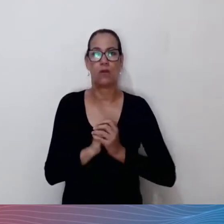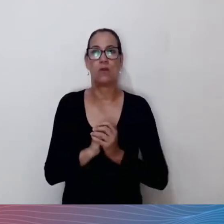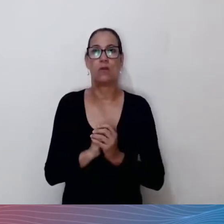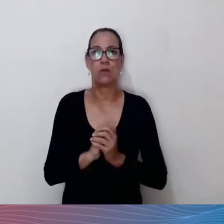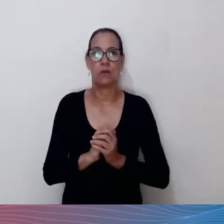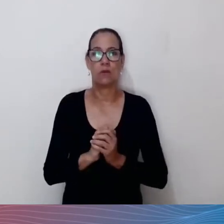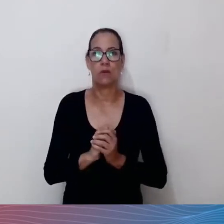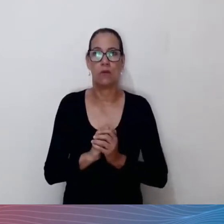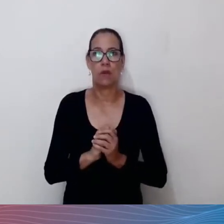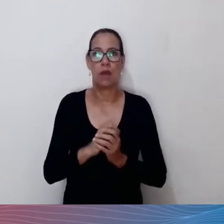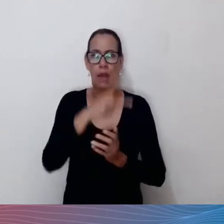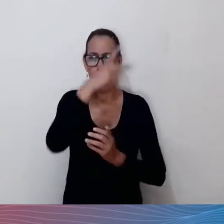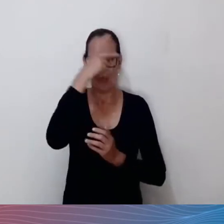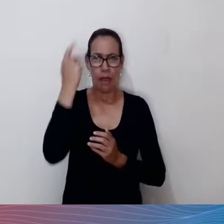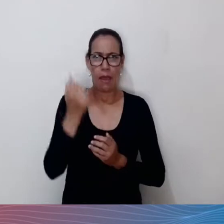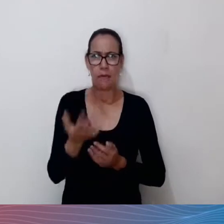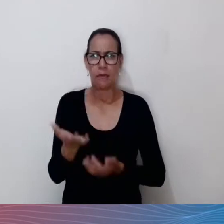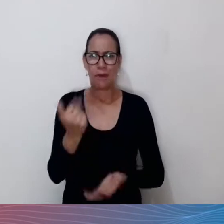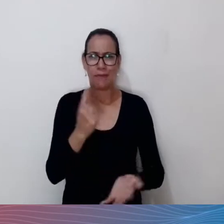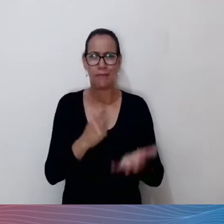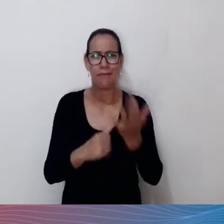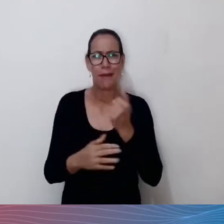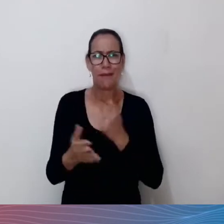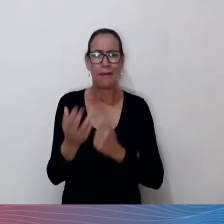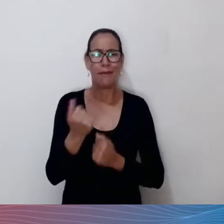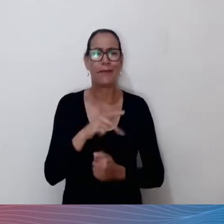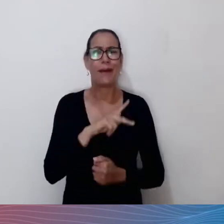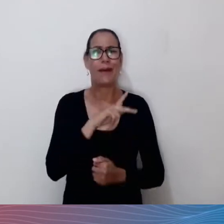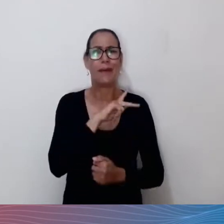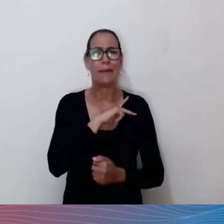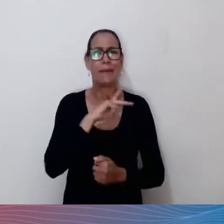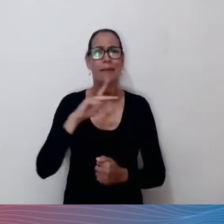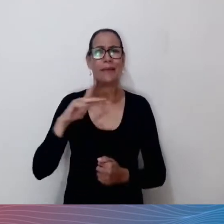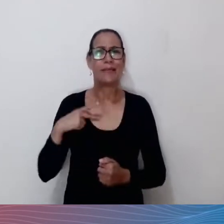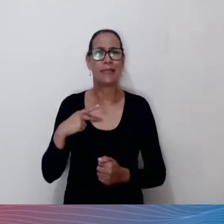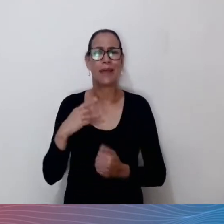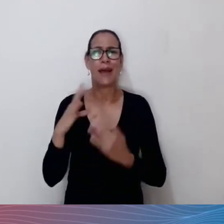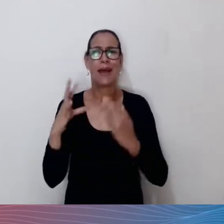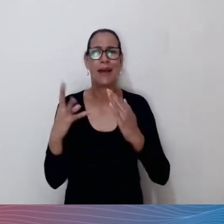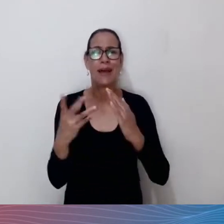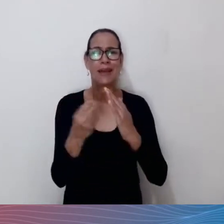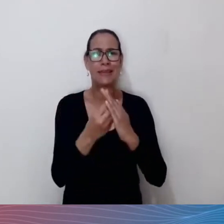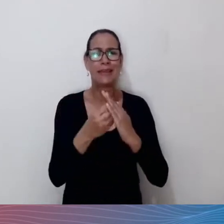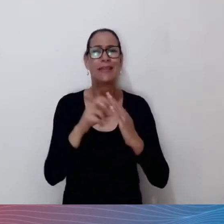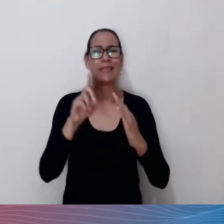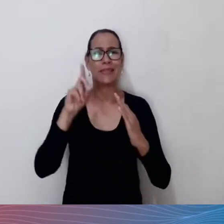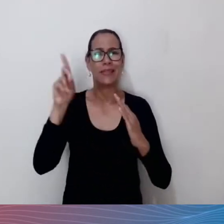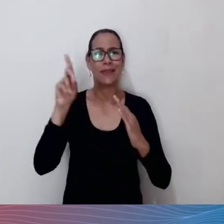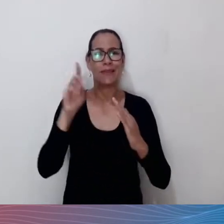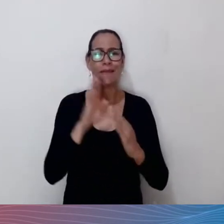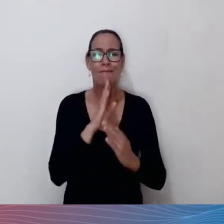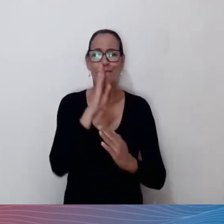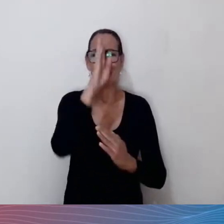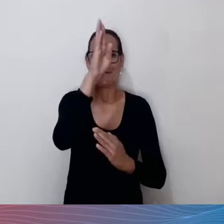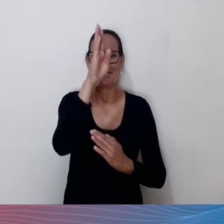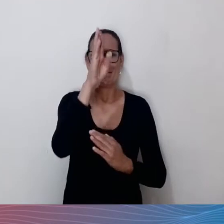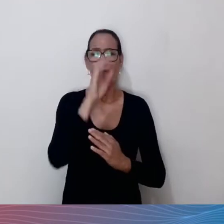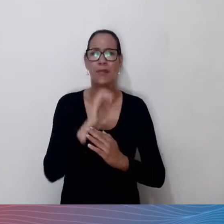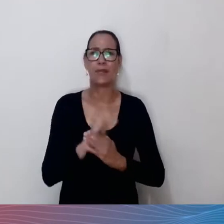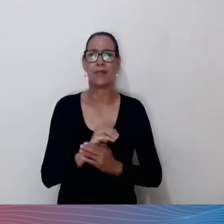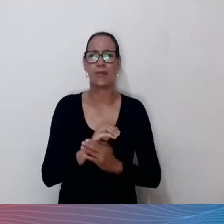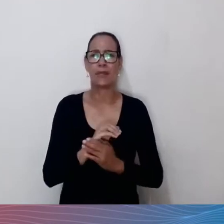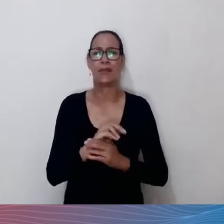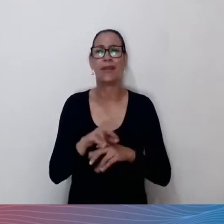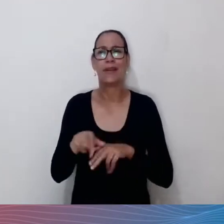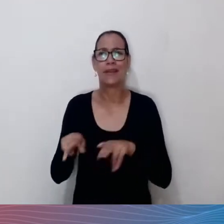para pastorear a igreja de Deus, que são principalmente, né, os irmãos que estão à